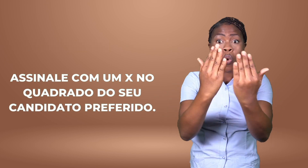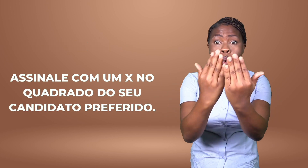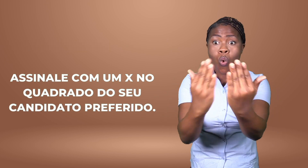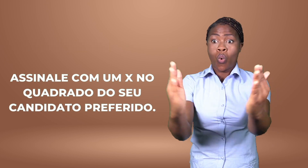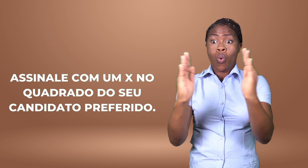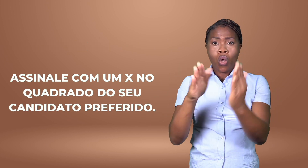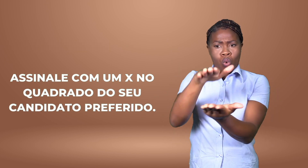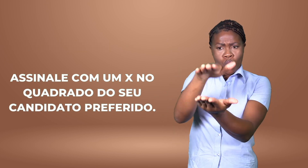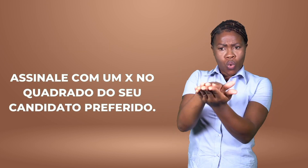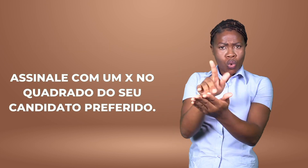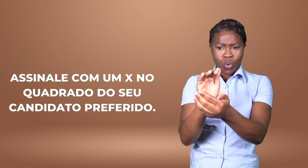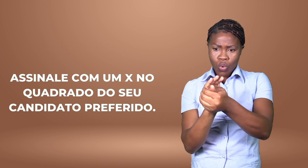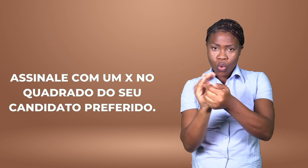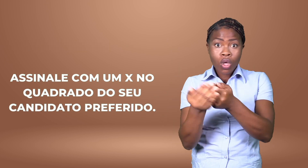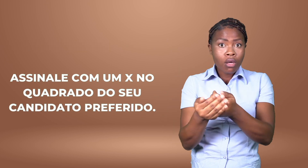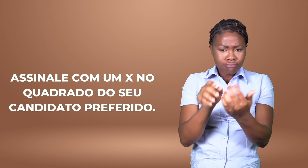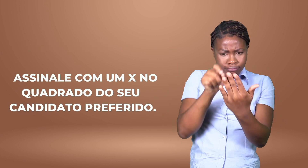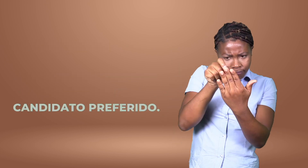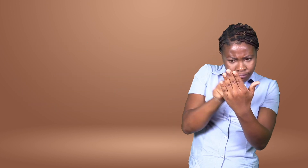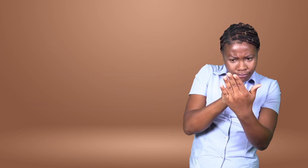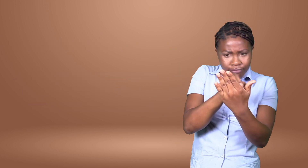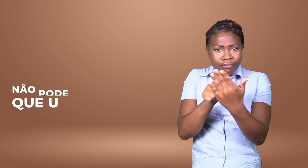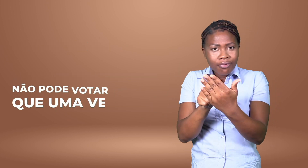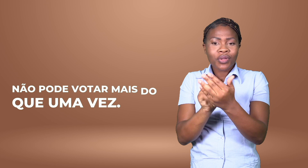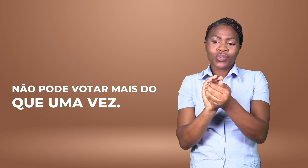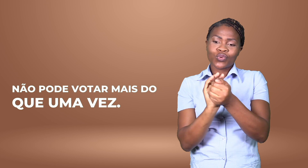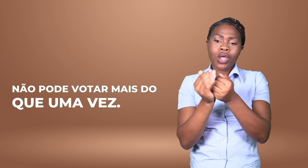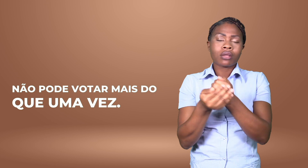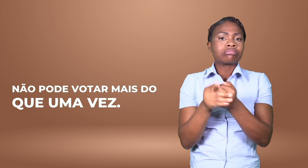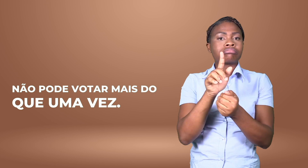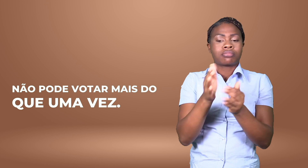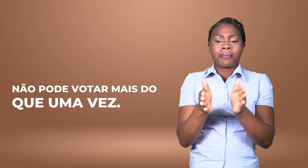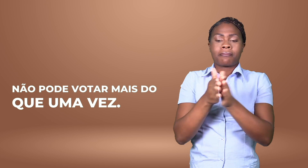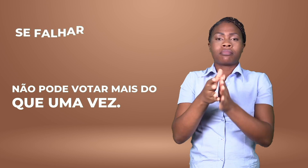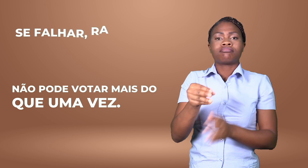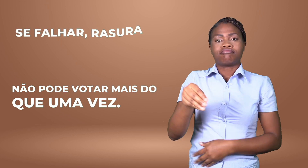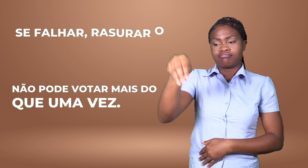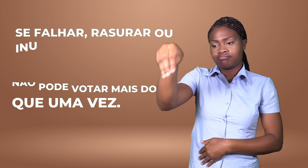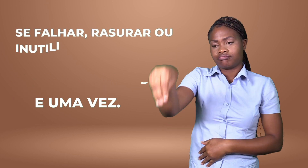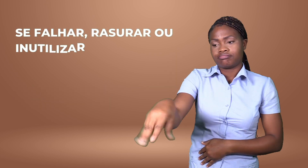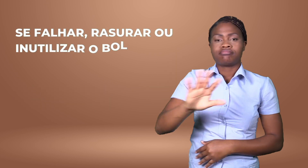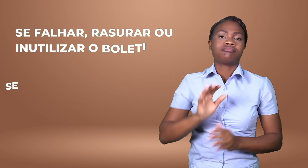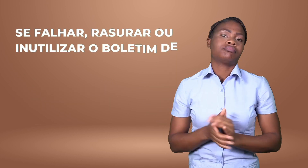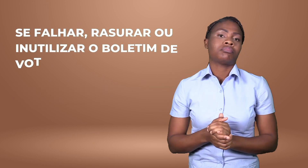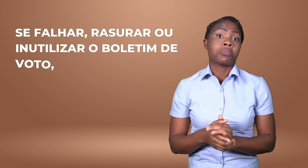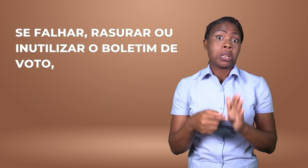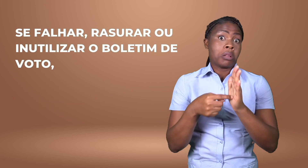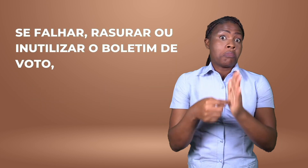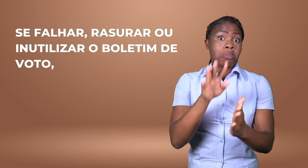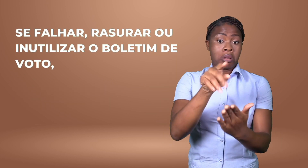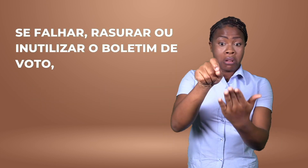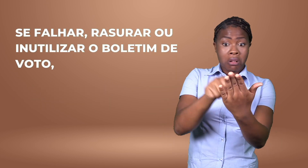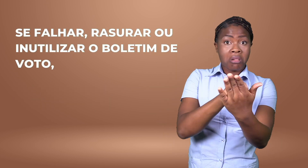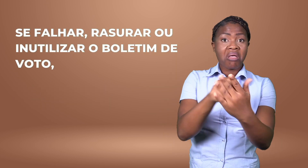um X no quadrado do seu candidato preferido. Não pode votar mais do que uma vez. Se falhar, rasurar